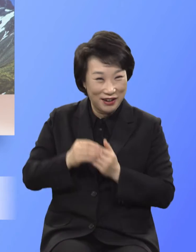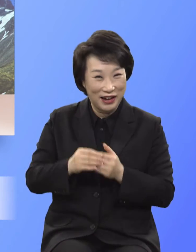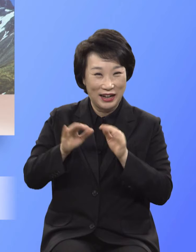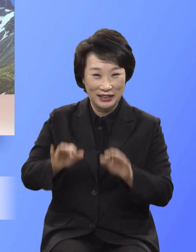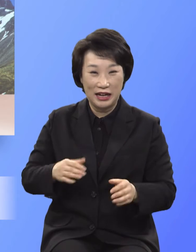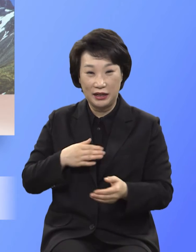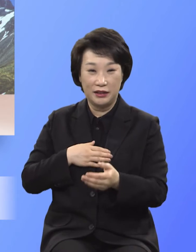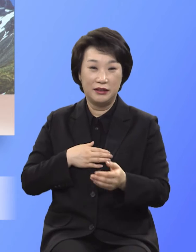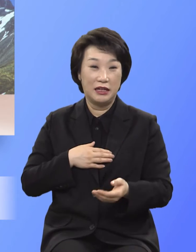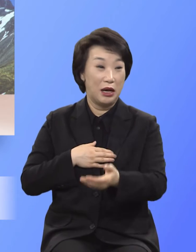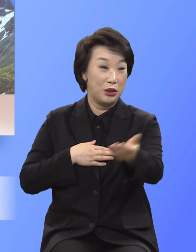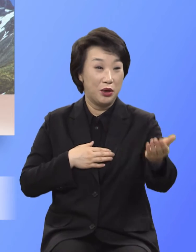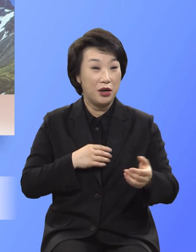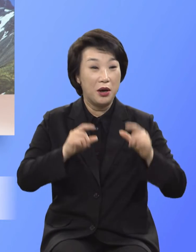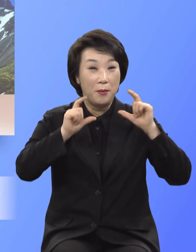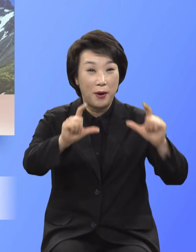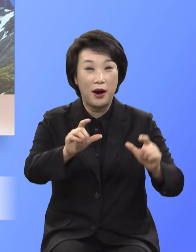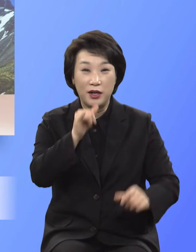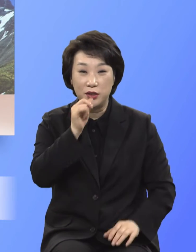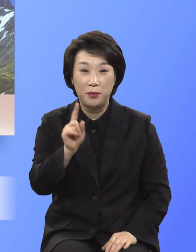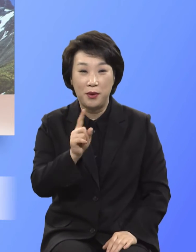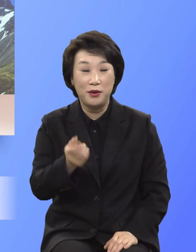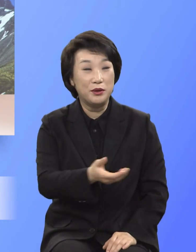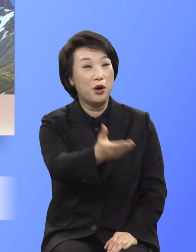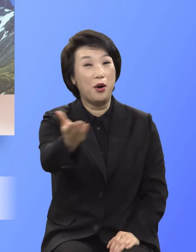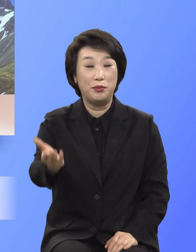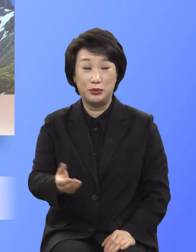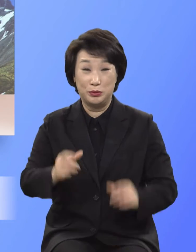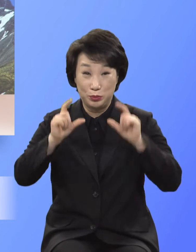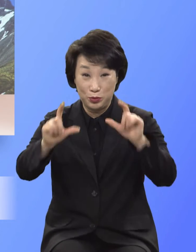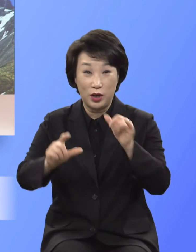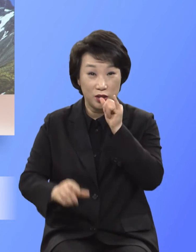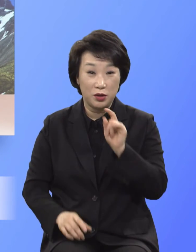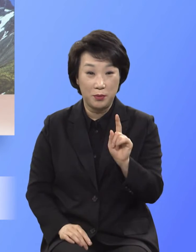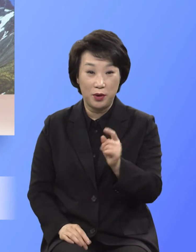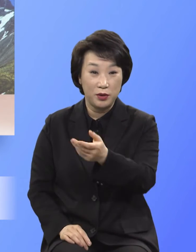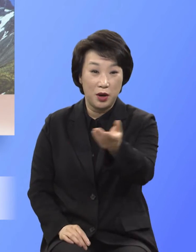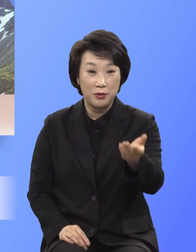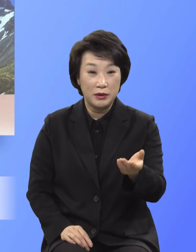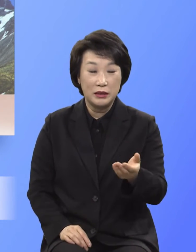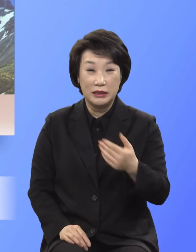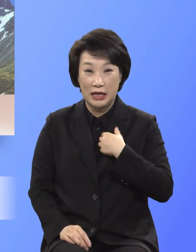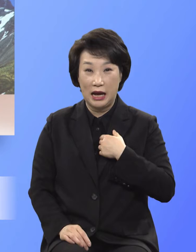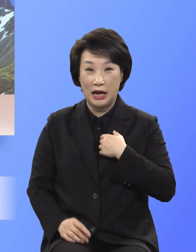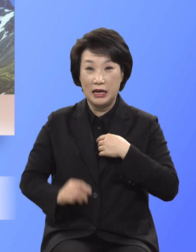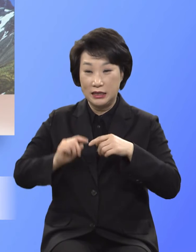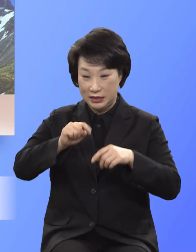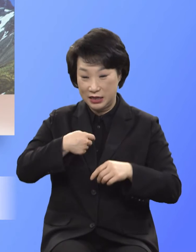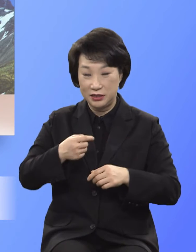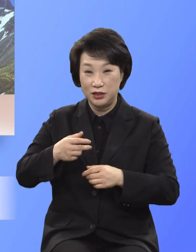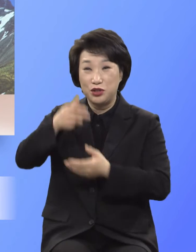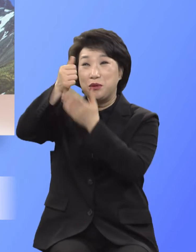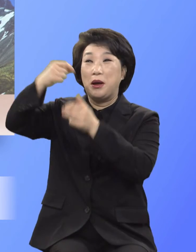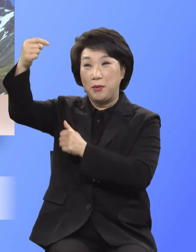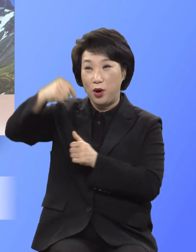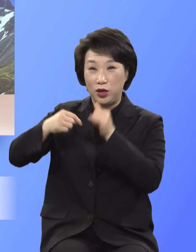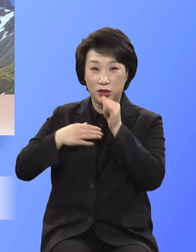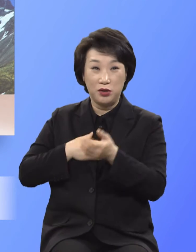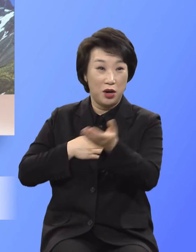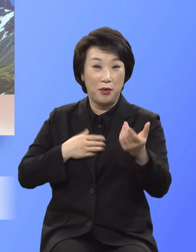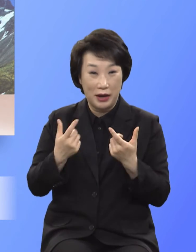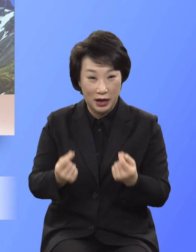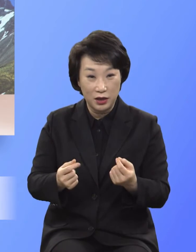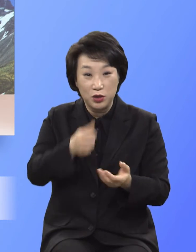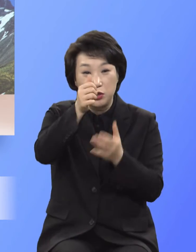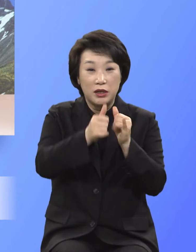내가 너희에게 이르노니, 여러분에게 이르노니, 나에게 이르노니, 이와